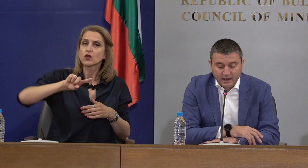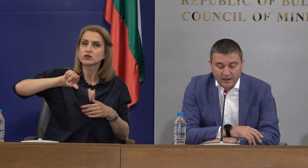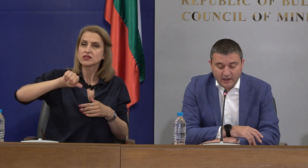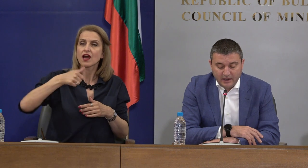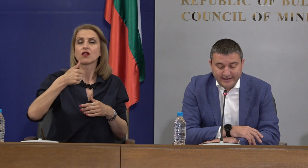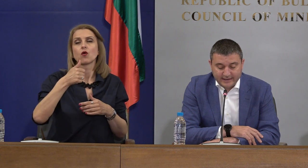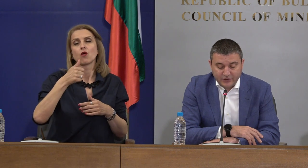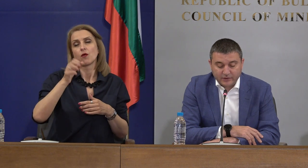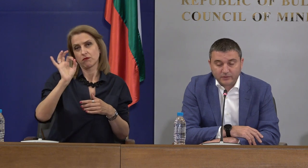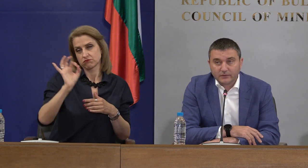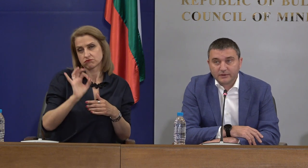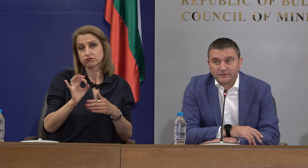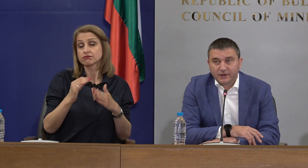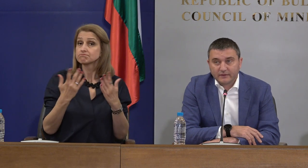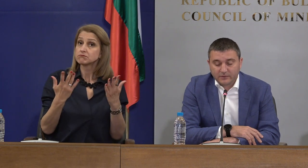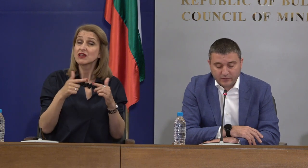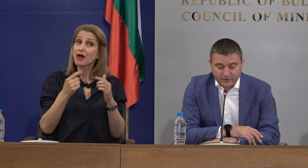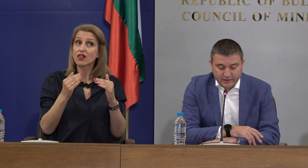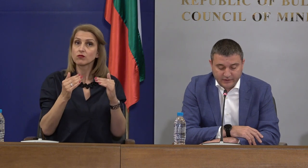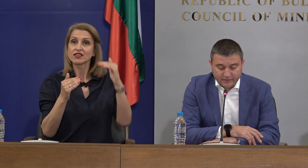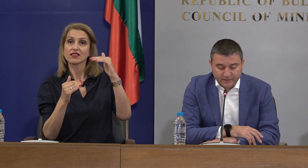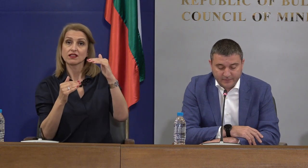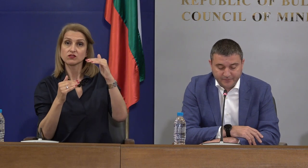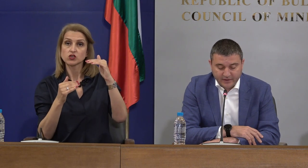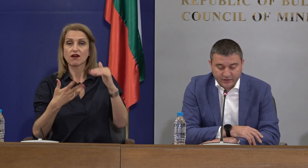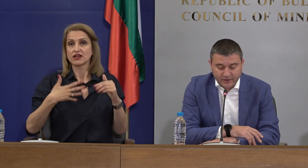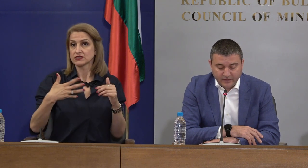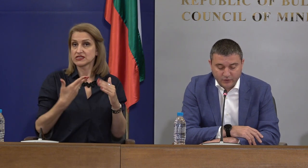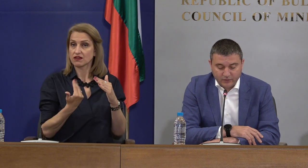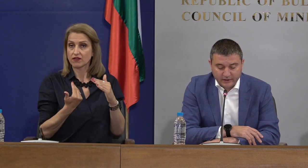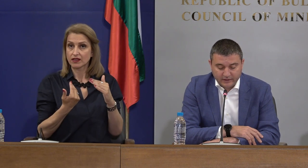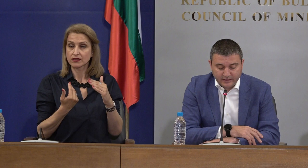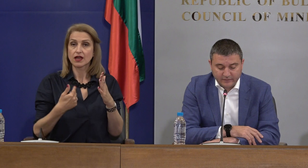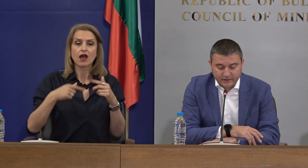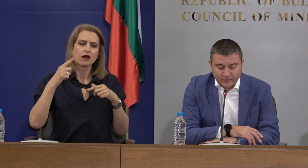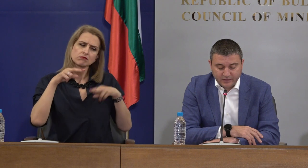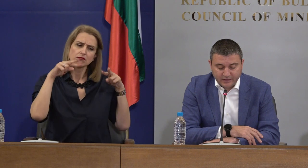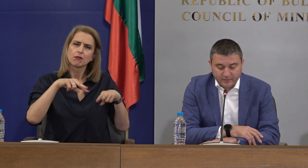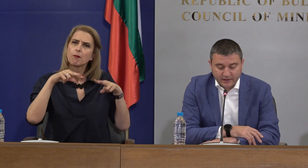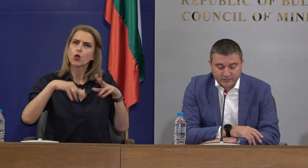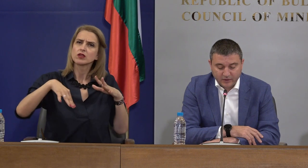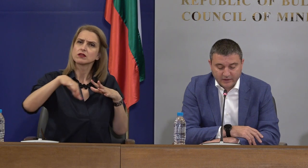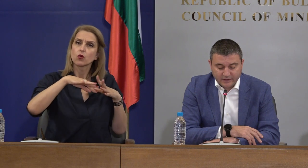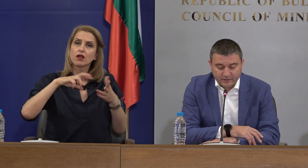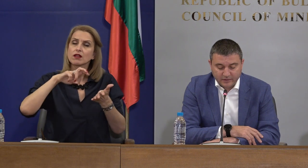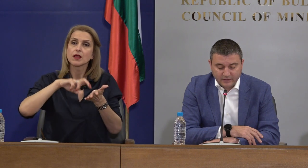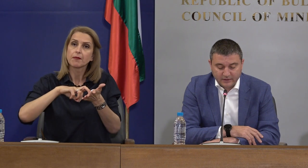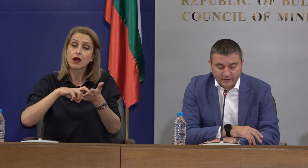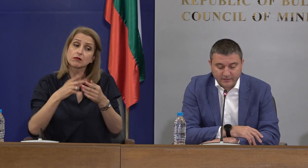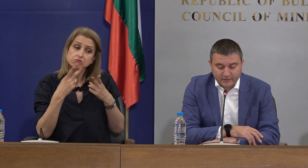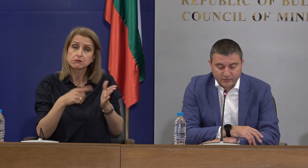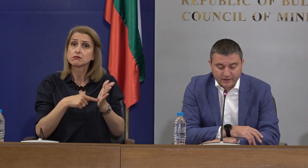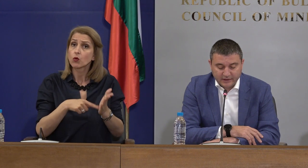221,64% и значително надвишава регулаторните изисквания. Ежедневният мониторинг на ликвидната позиция на банката показва